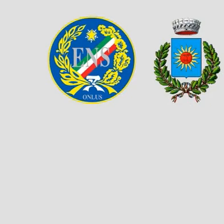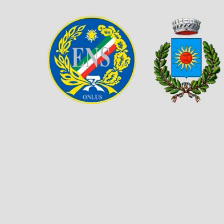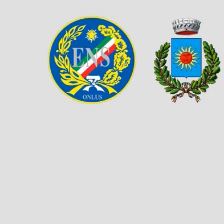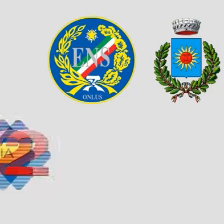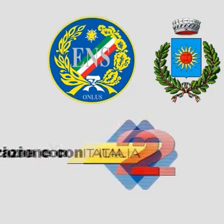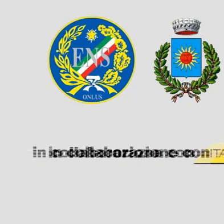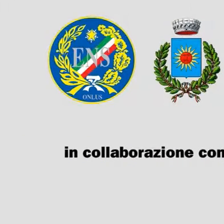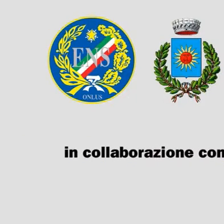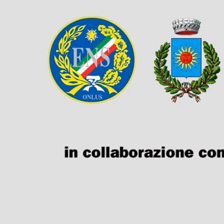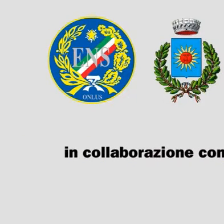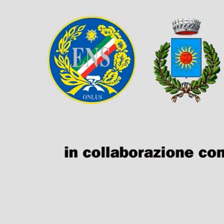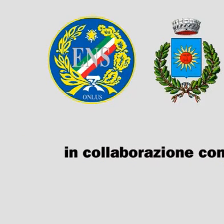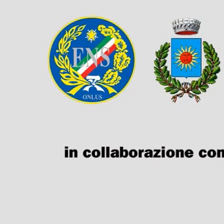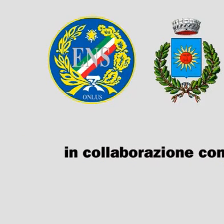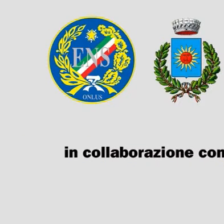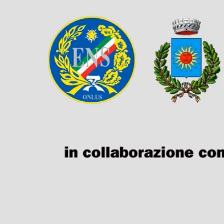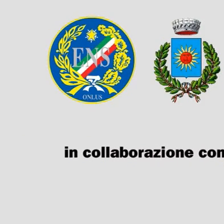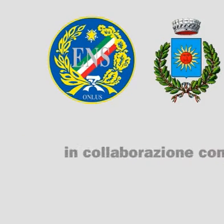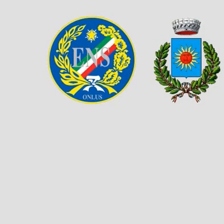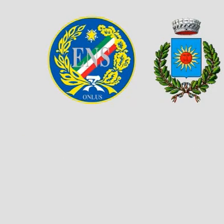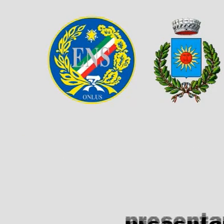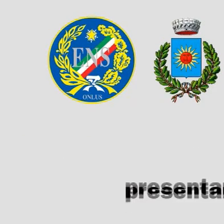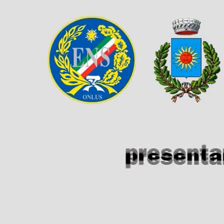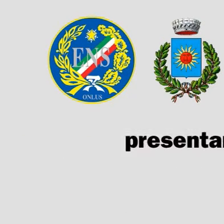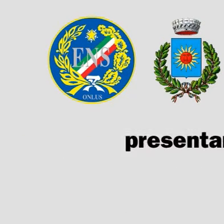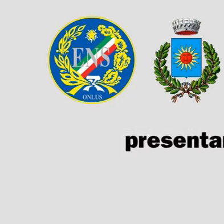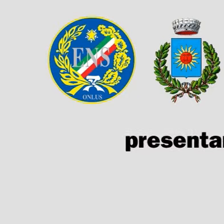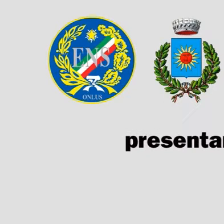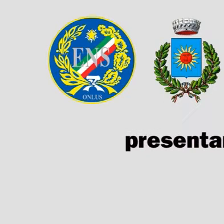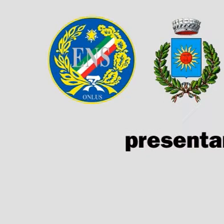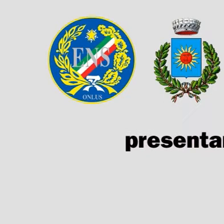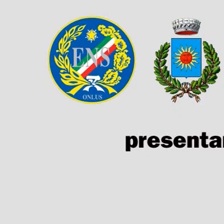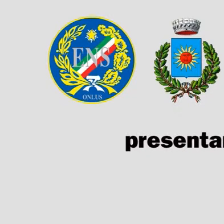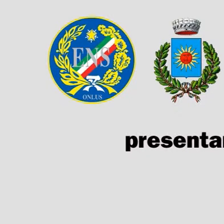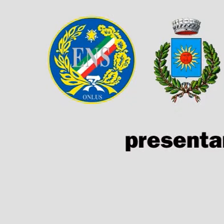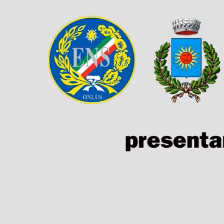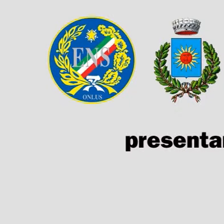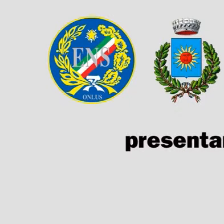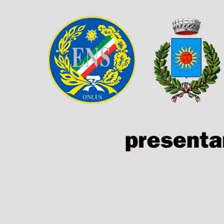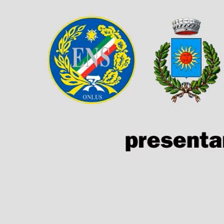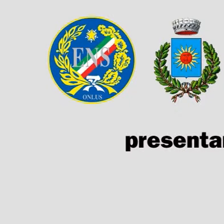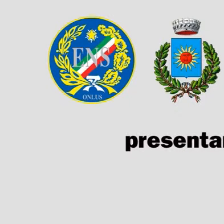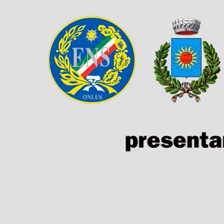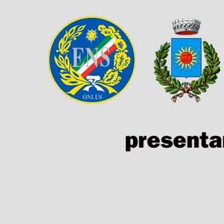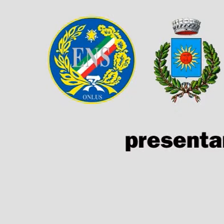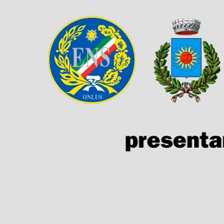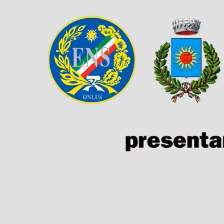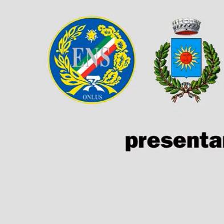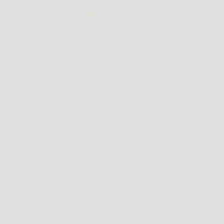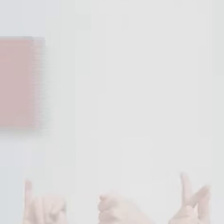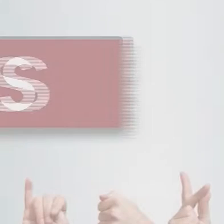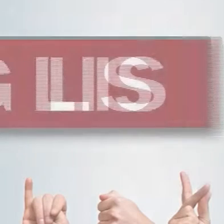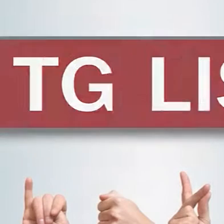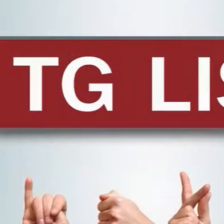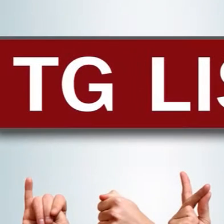gloves spoke in a sound so sweet. I thought I heard the shuffle of angels' feet. He put one hand upon my head. Great God Almighty,